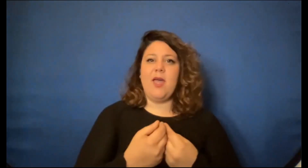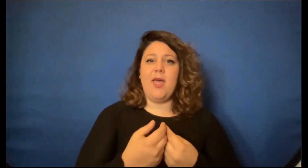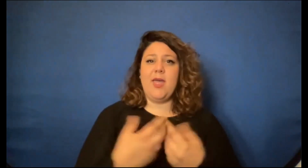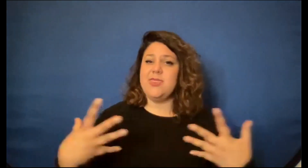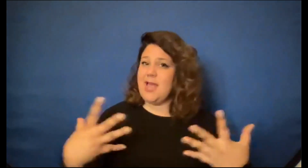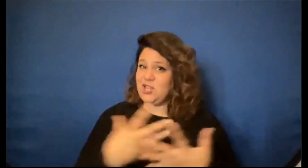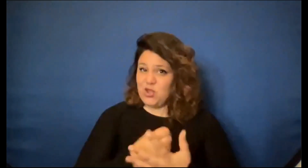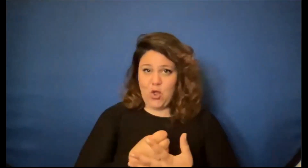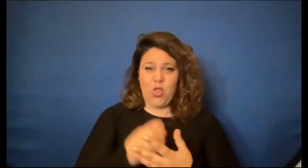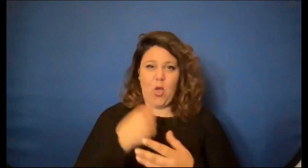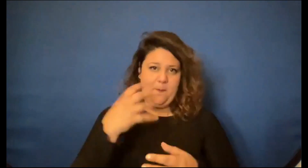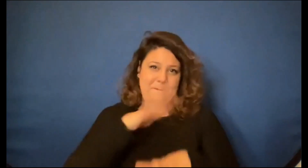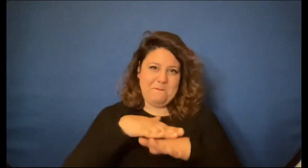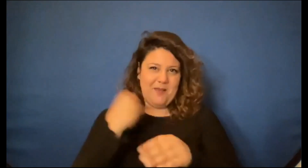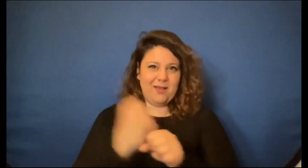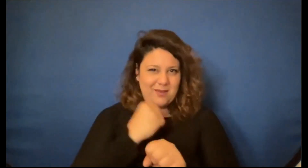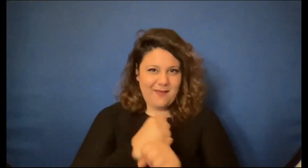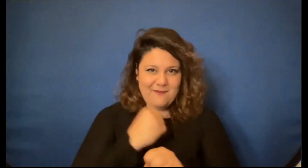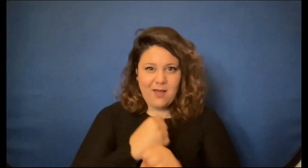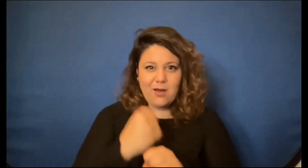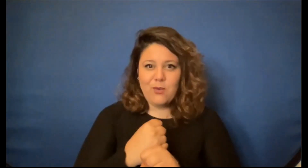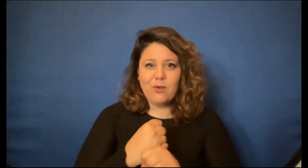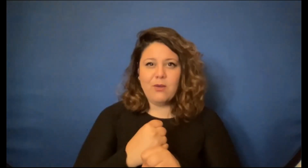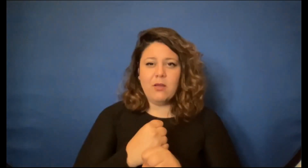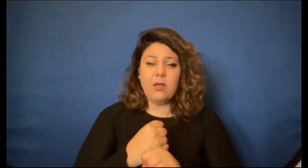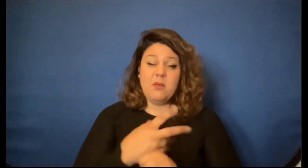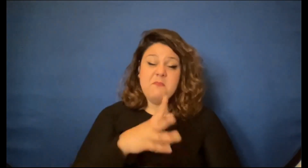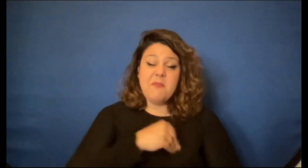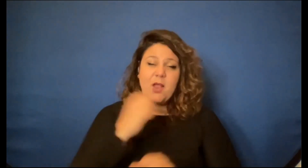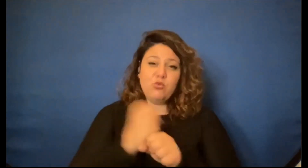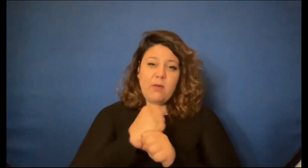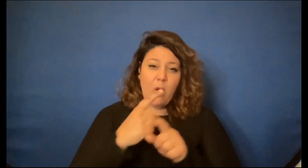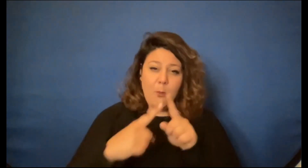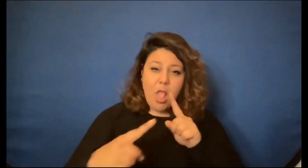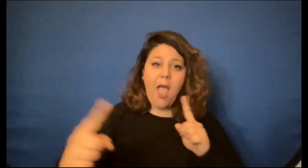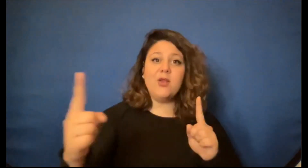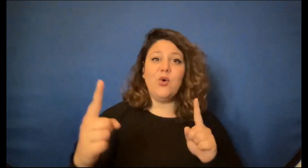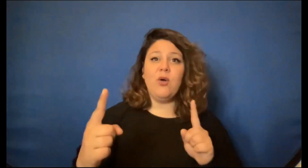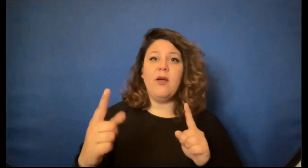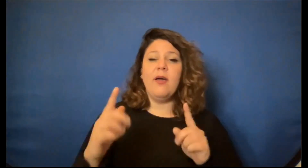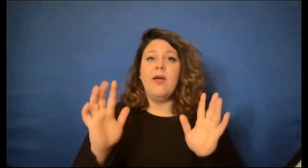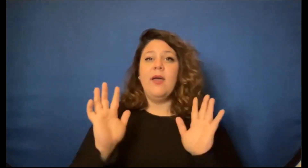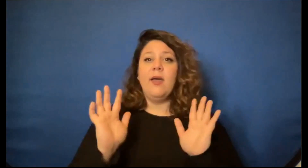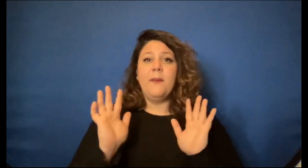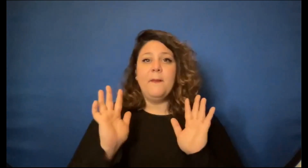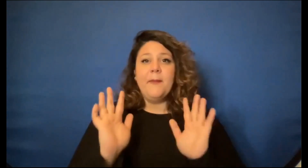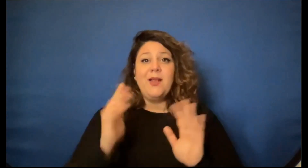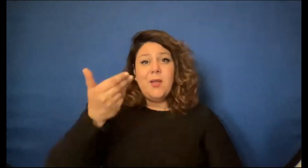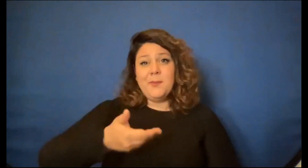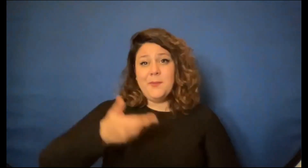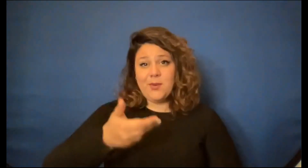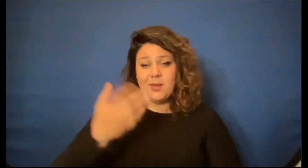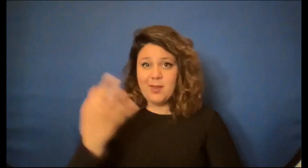ingente y por desgracia muy largo, pero que lo importante es